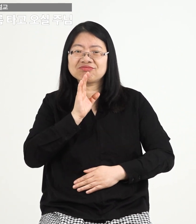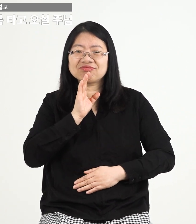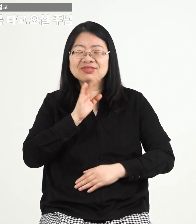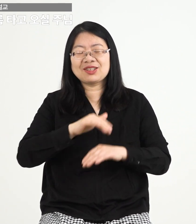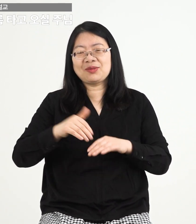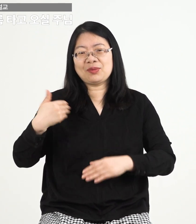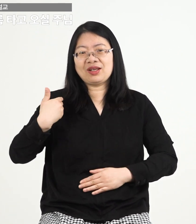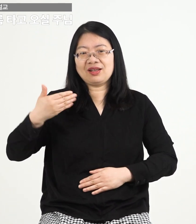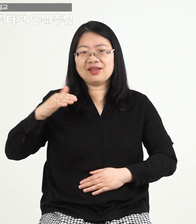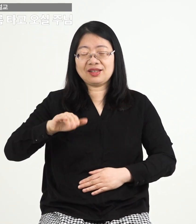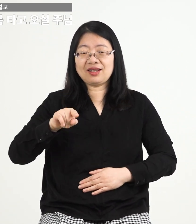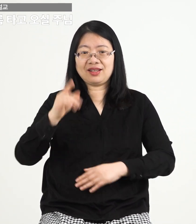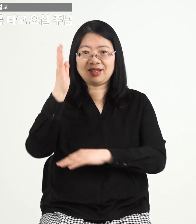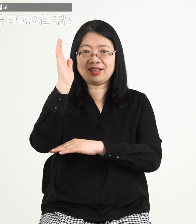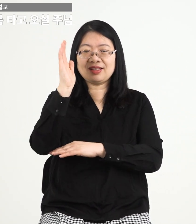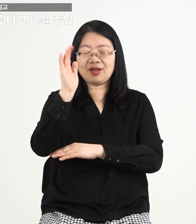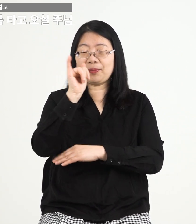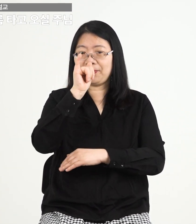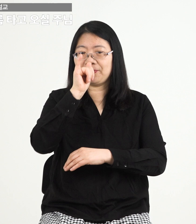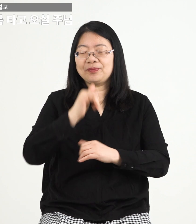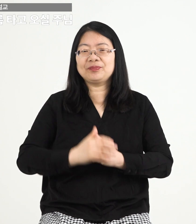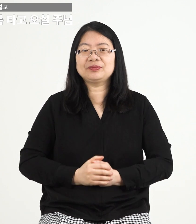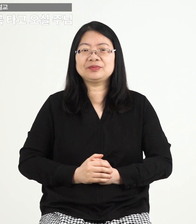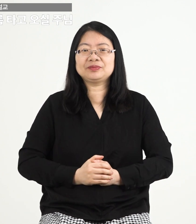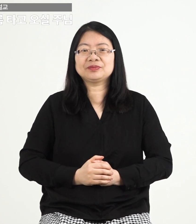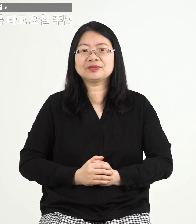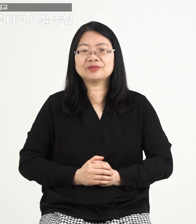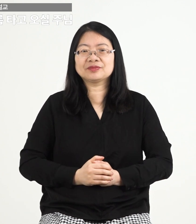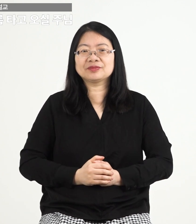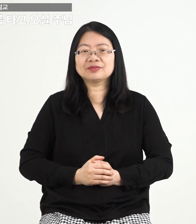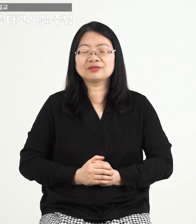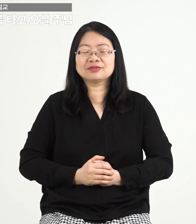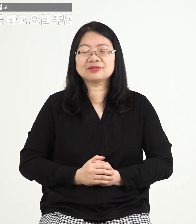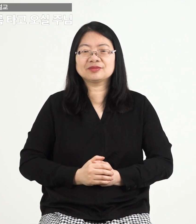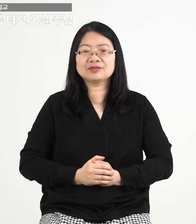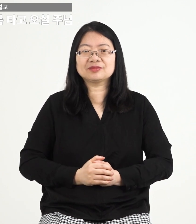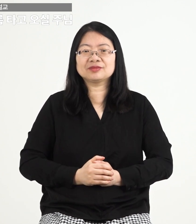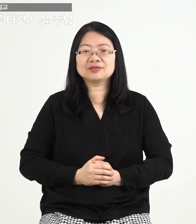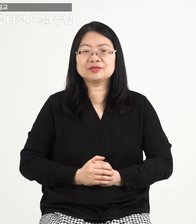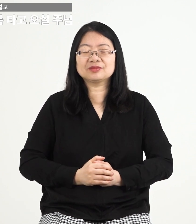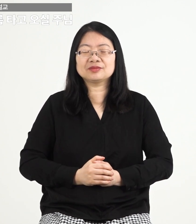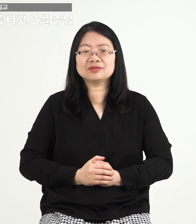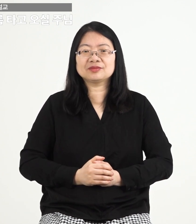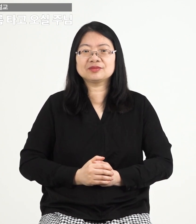그런 이야기가 돌아다니곤 했어요. 그러니까 이거는